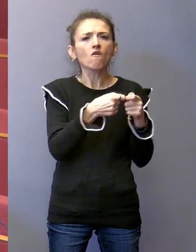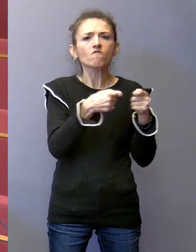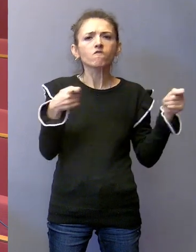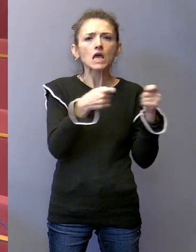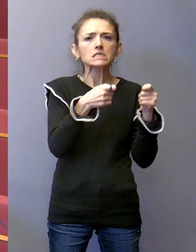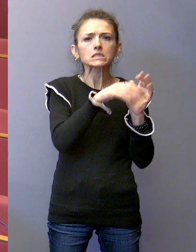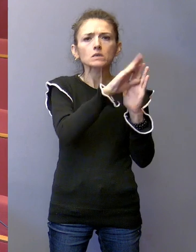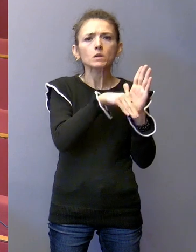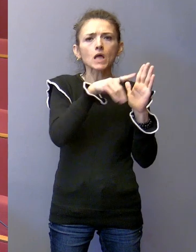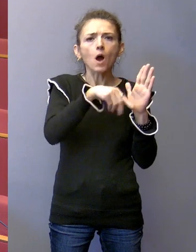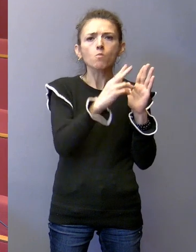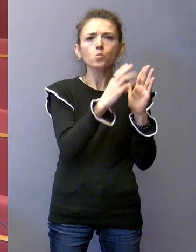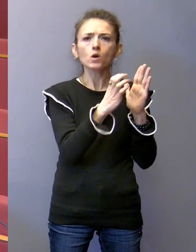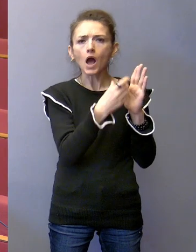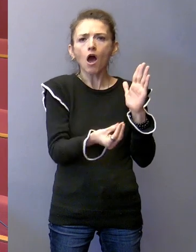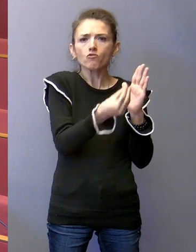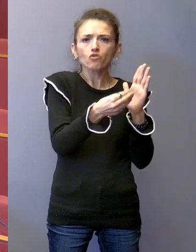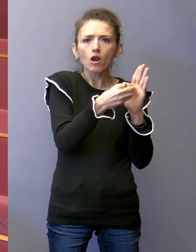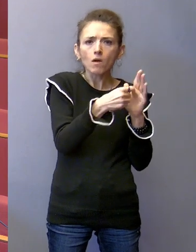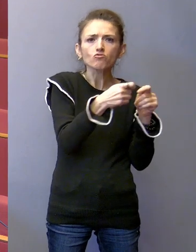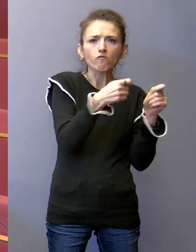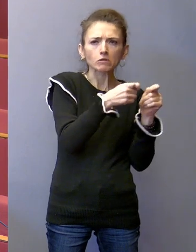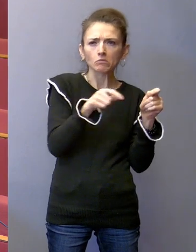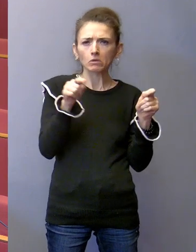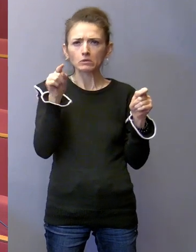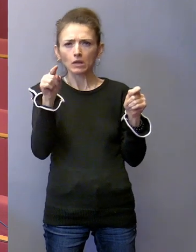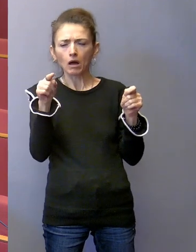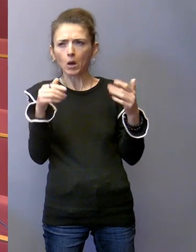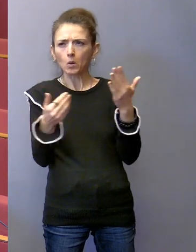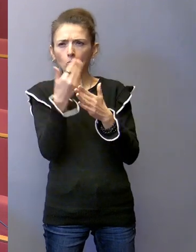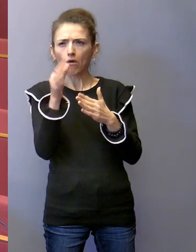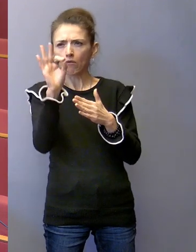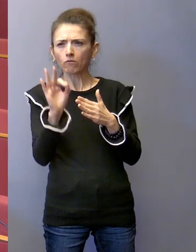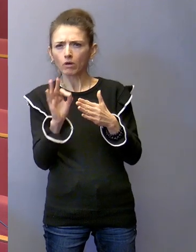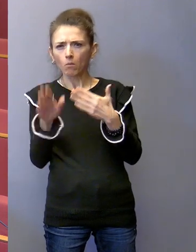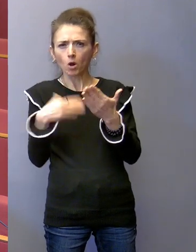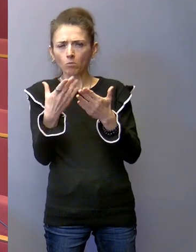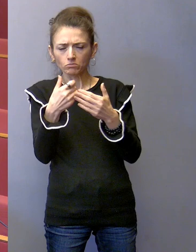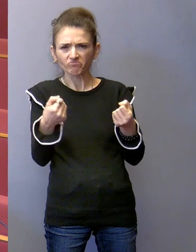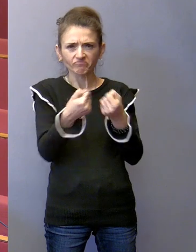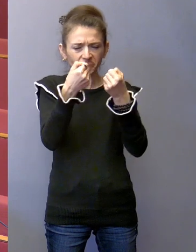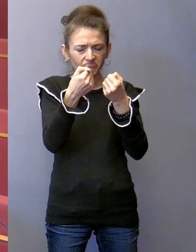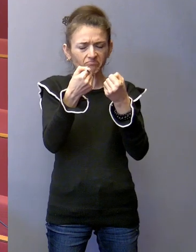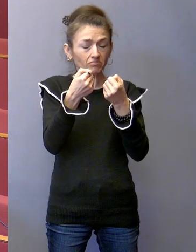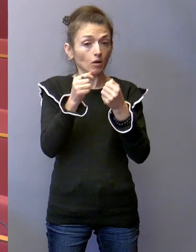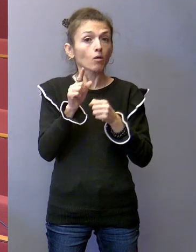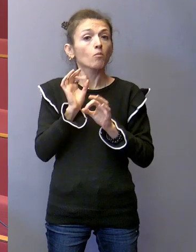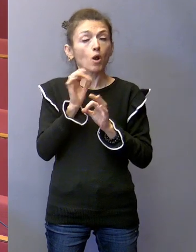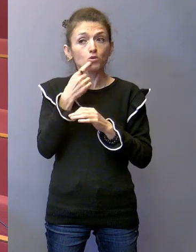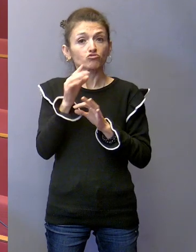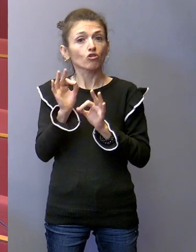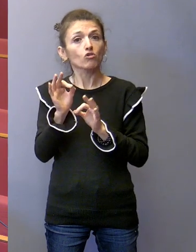flessibilità E l'aggiornamento del puk rispetto alla legge regionale lo dico in maniera rapida perché purtroppo il tempo non è